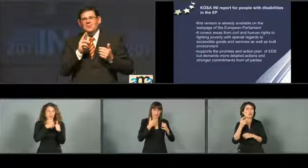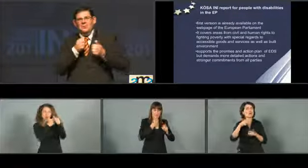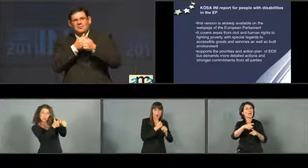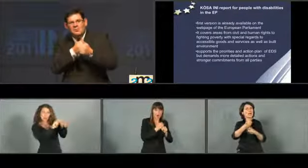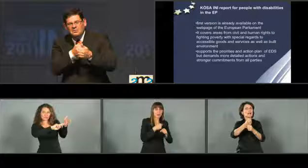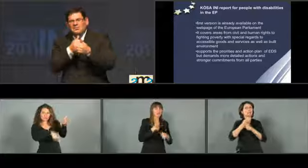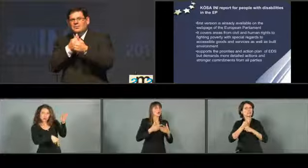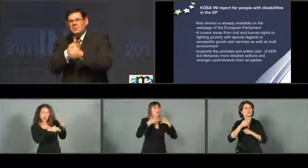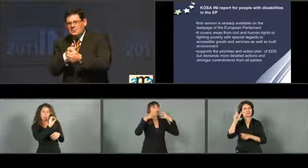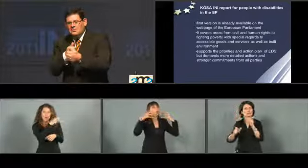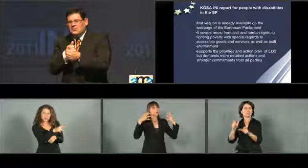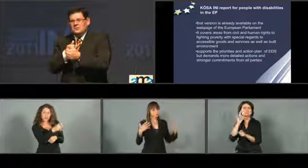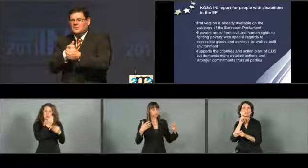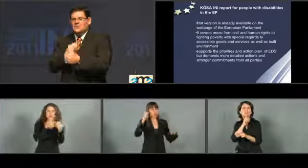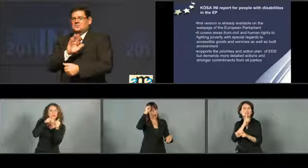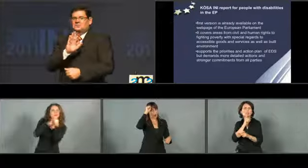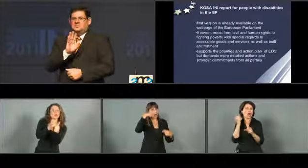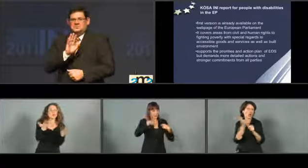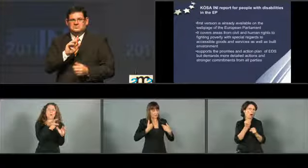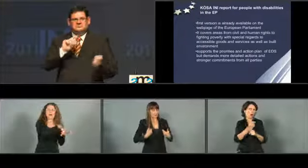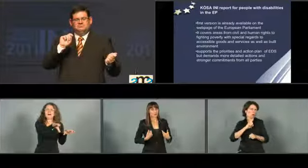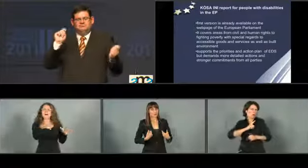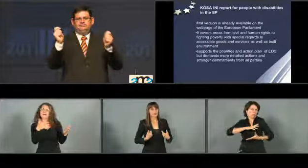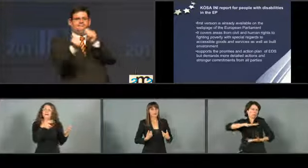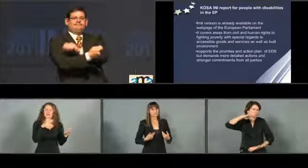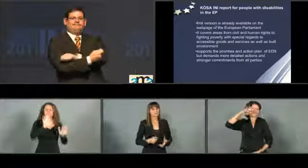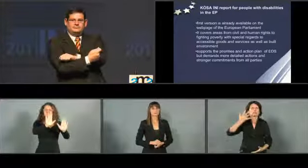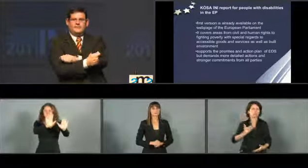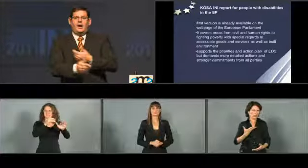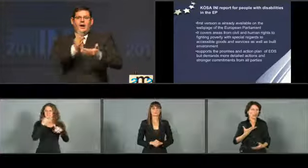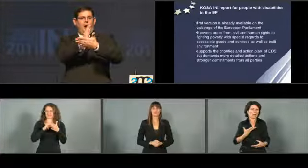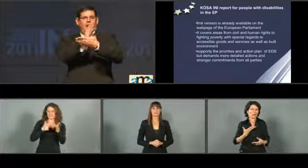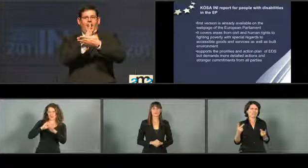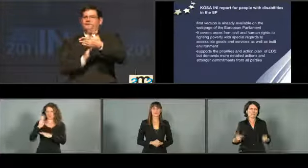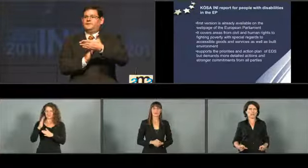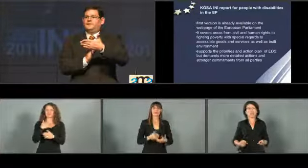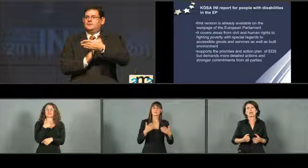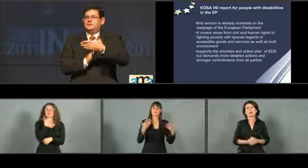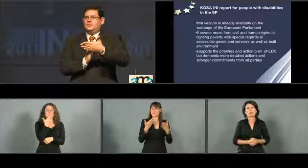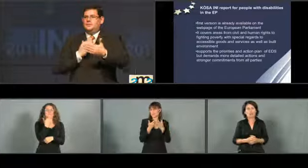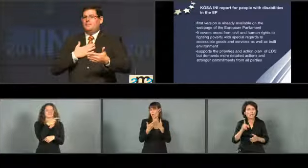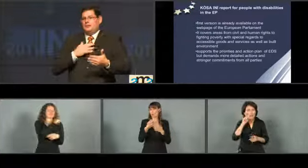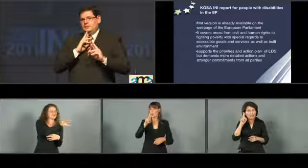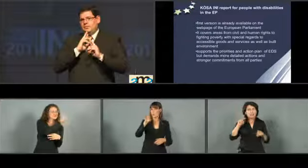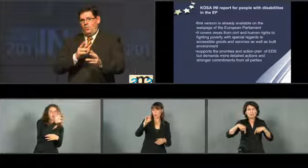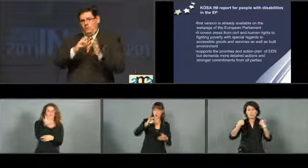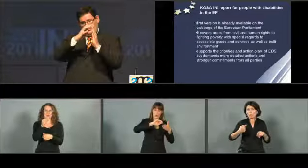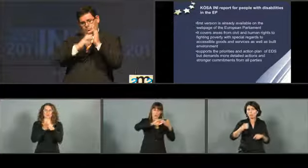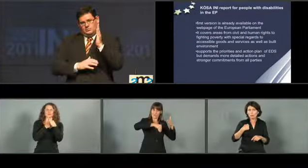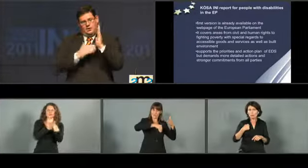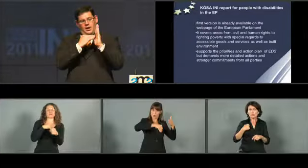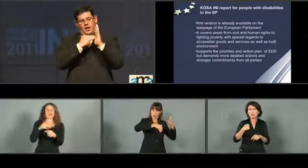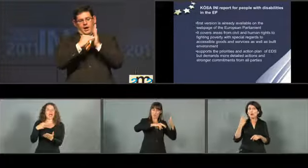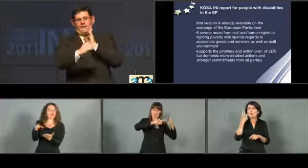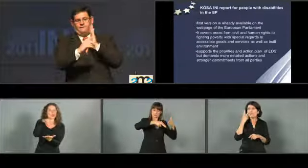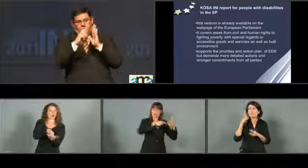Et quand je vois cette convention de l'ONU, c'est dans différents pays ce qui se passe, moi je préfère en fait me concentrer